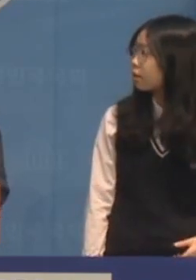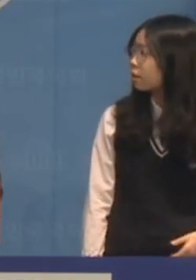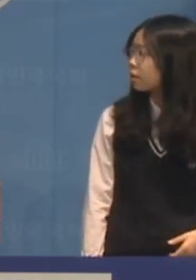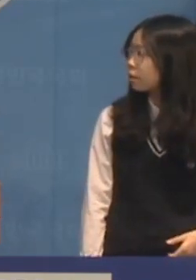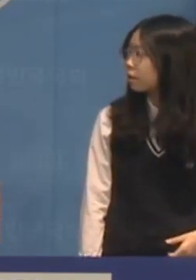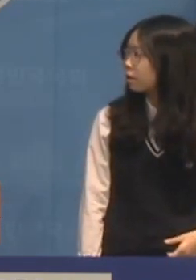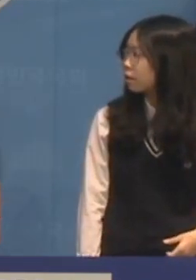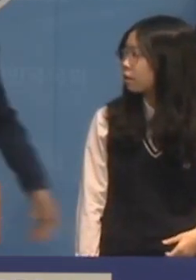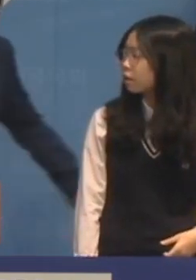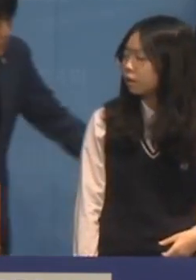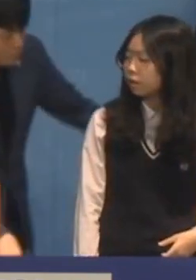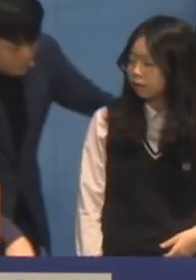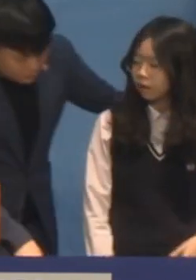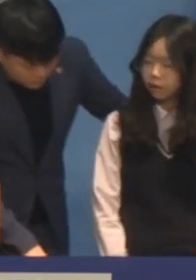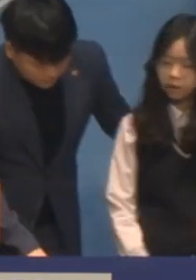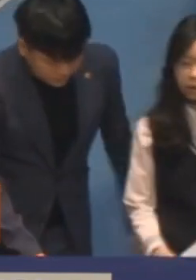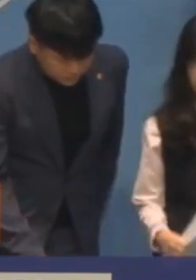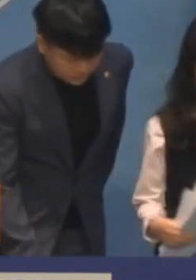네.